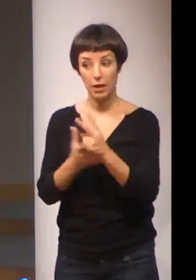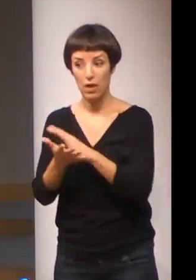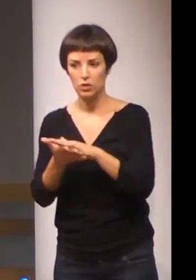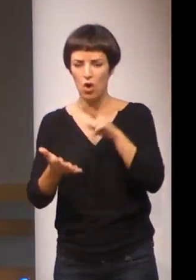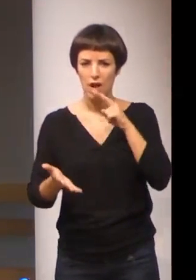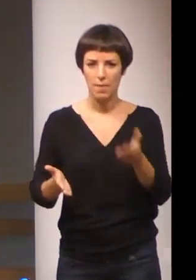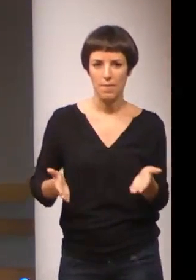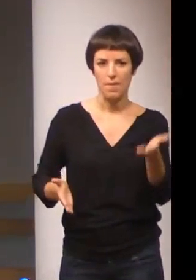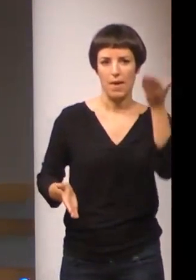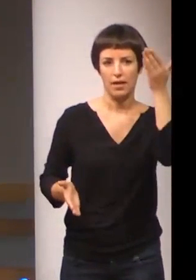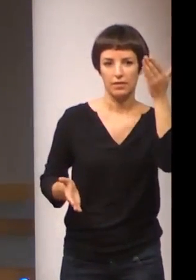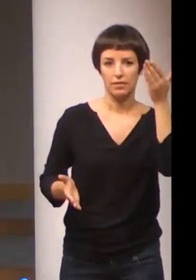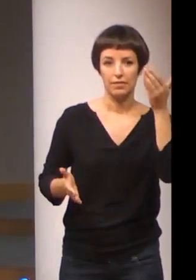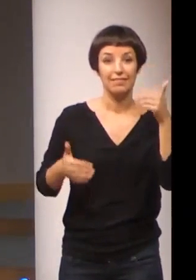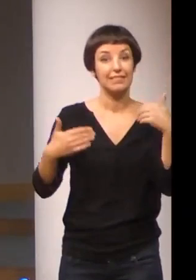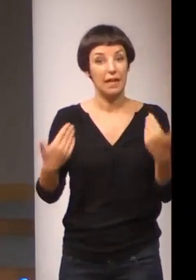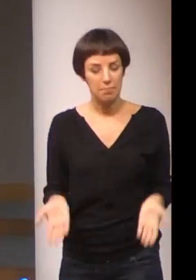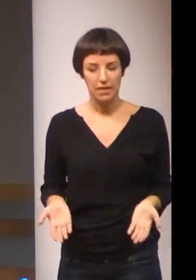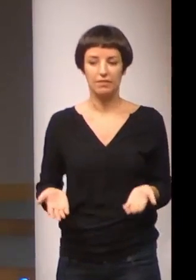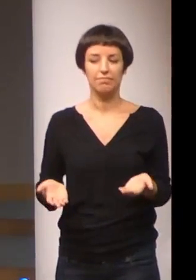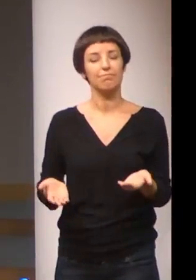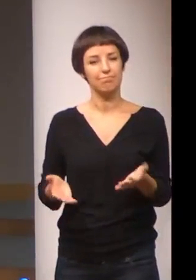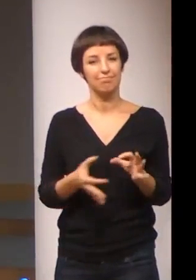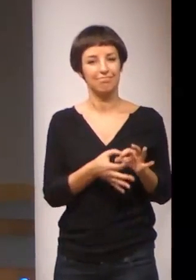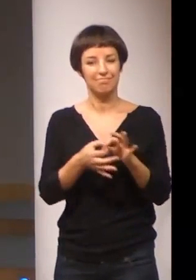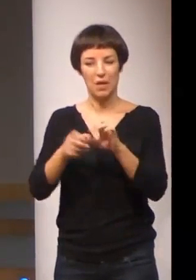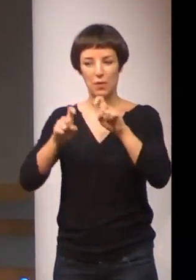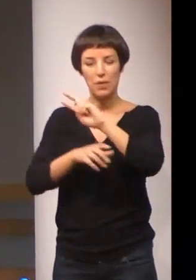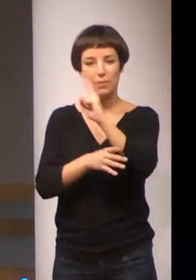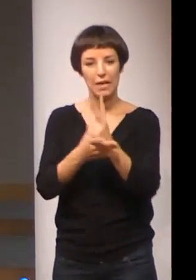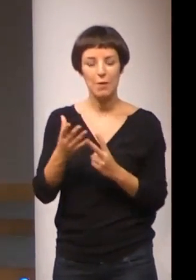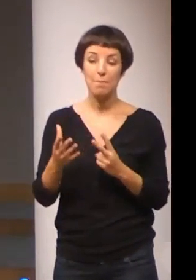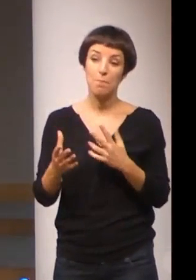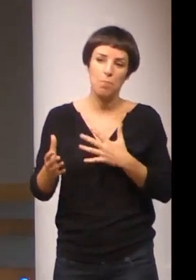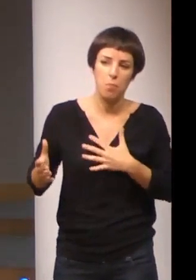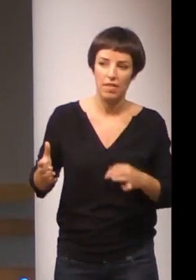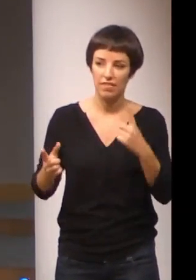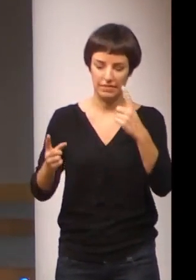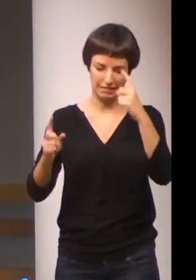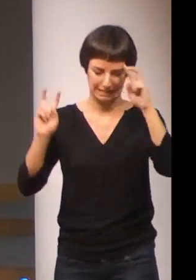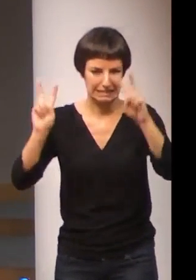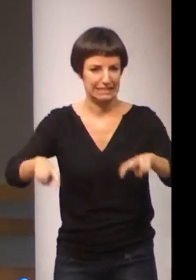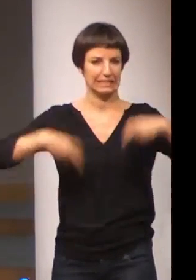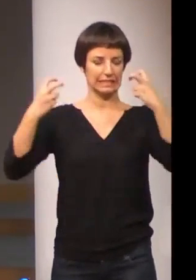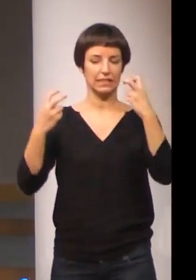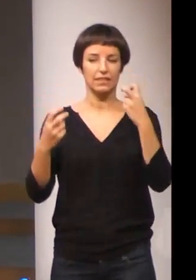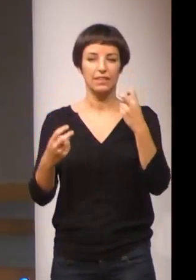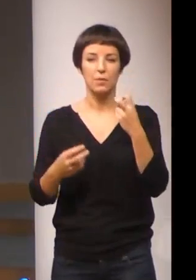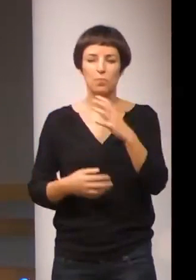eso implica que la educación bilingüe hay que posiblemente replanteársela en el sentido de